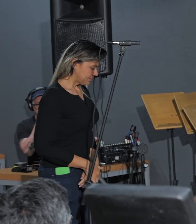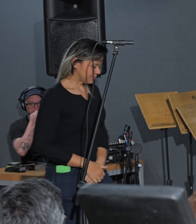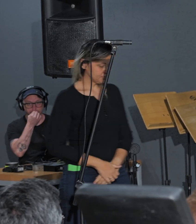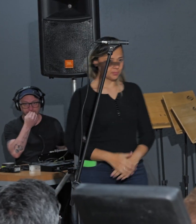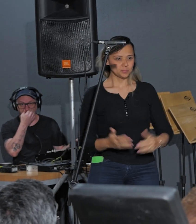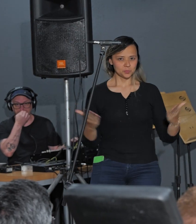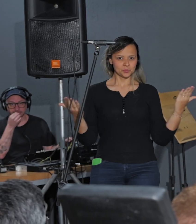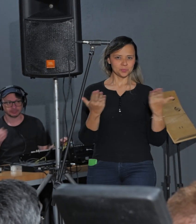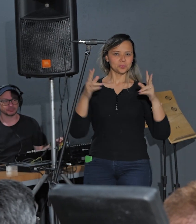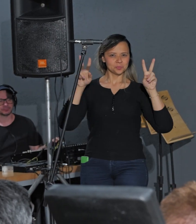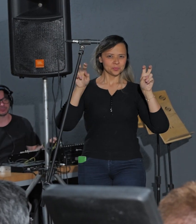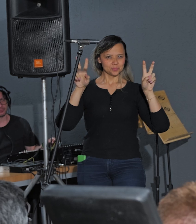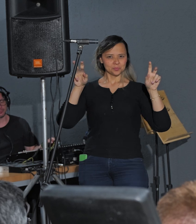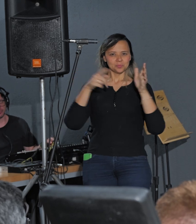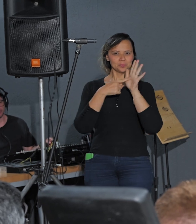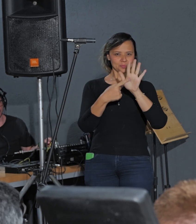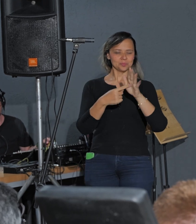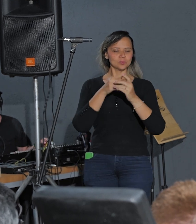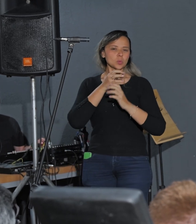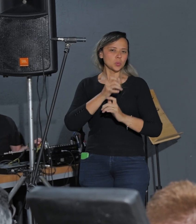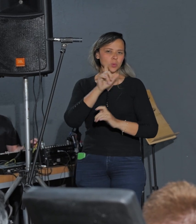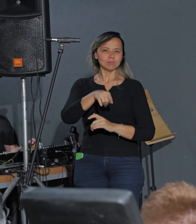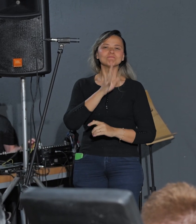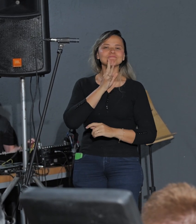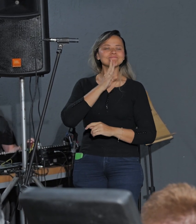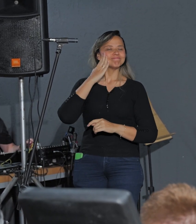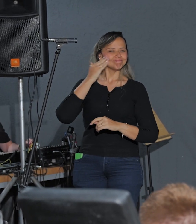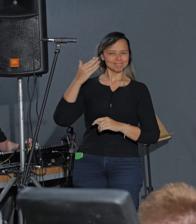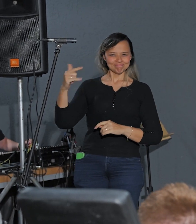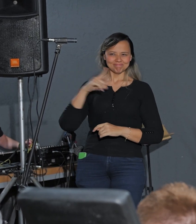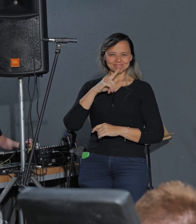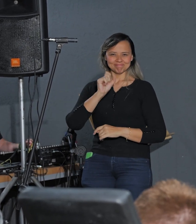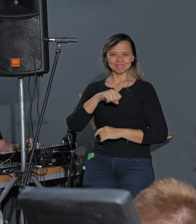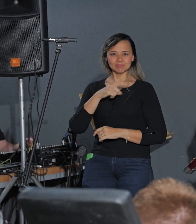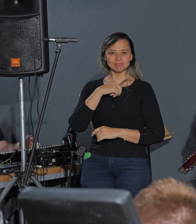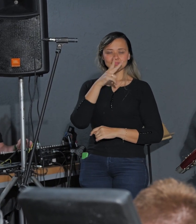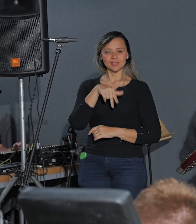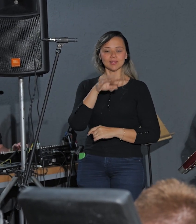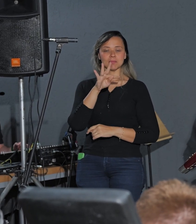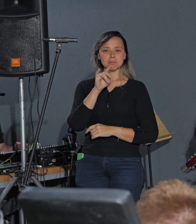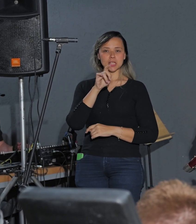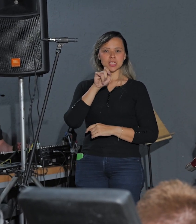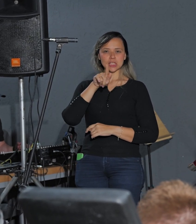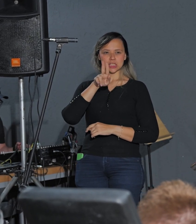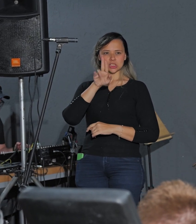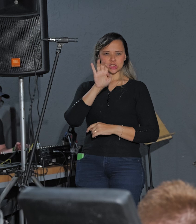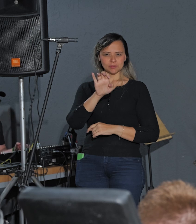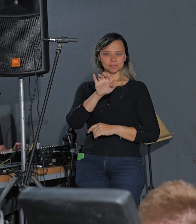O próximo tema que a gente vai apresentar é um tema bem conhecido, do Peer Gynt, e